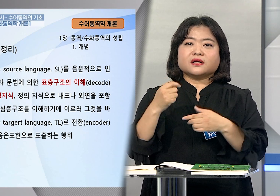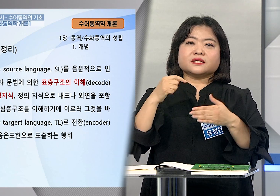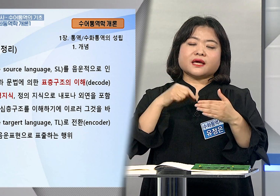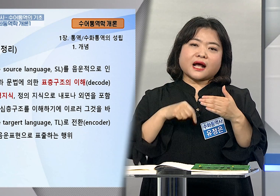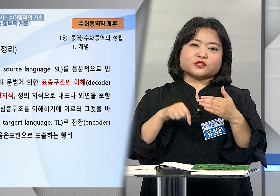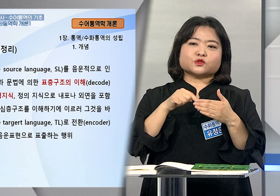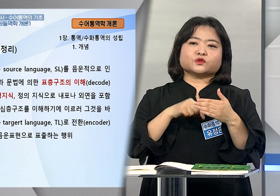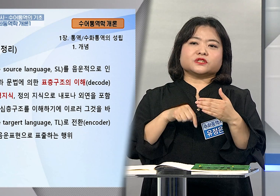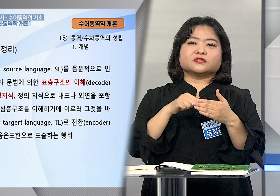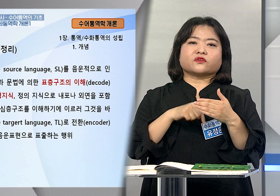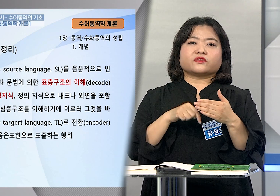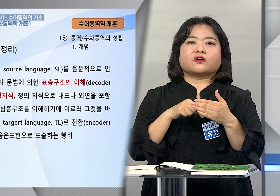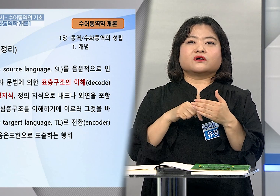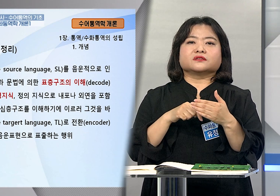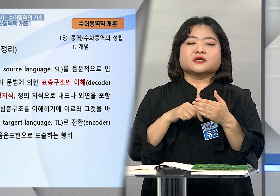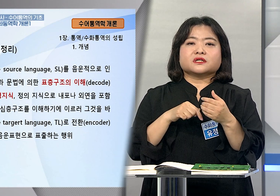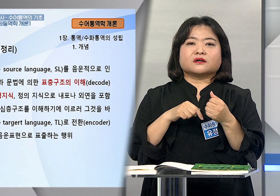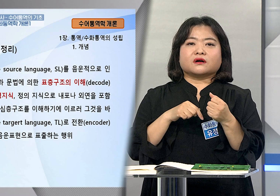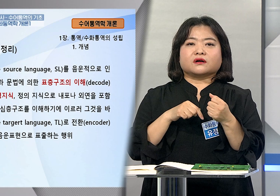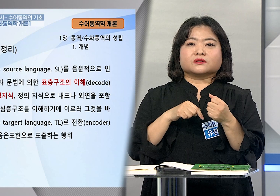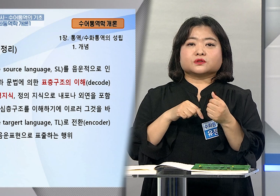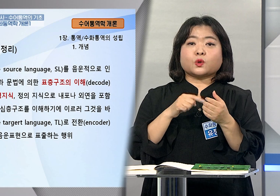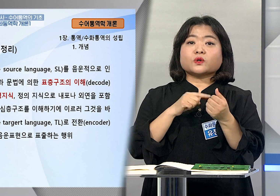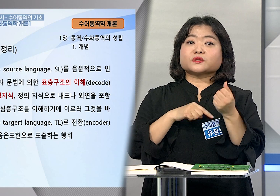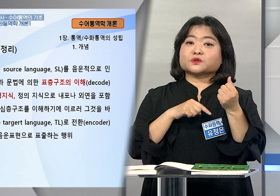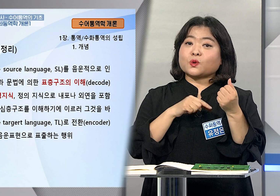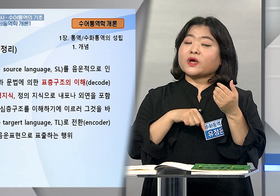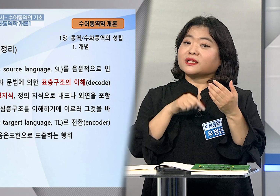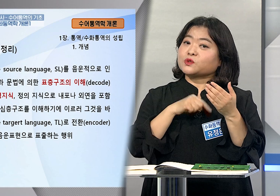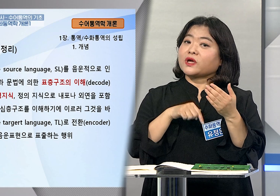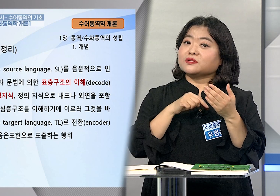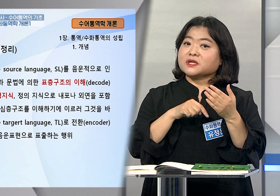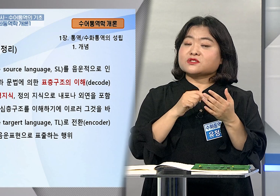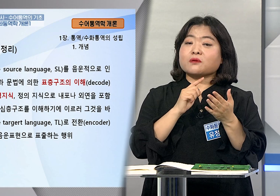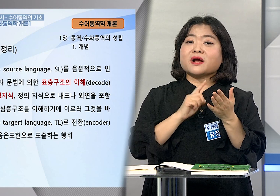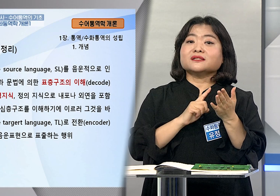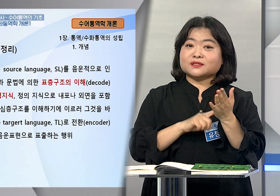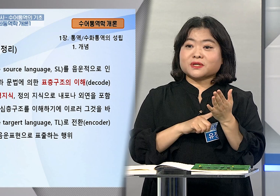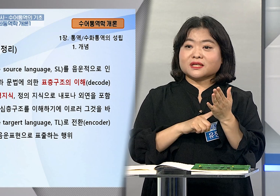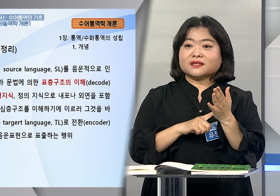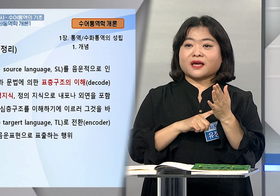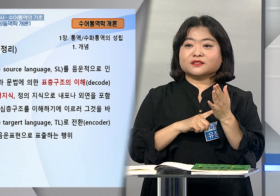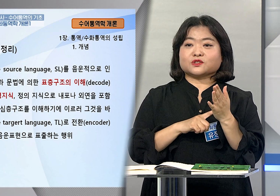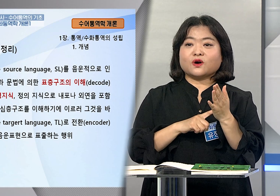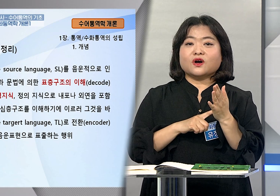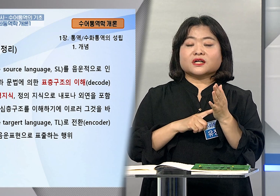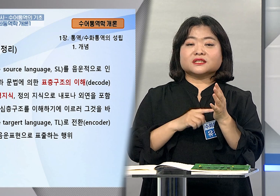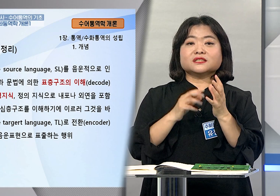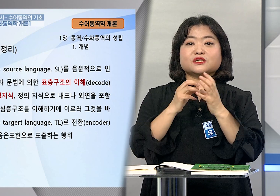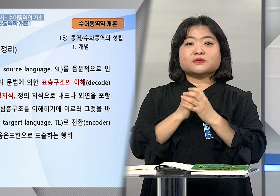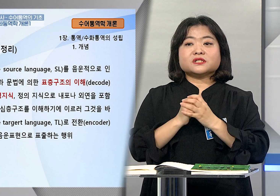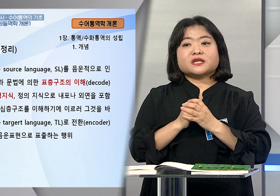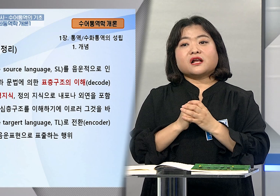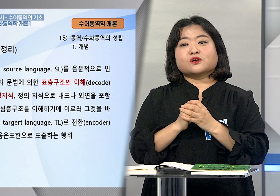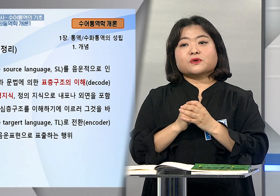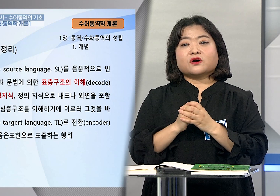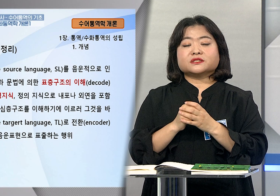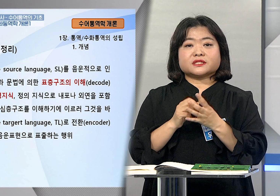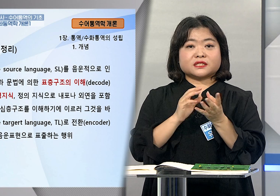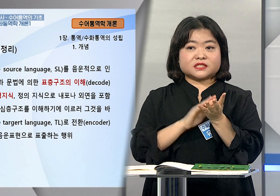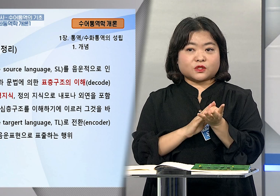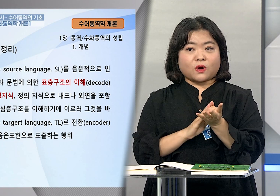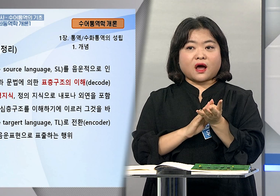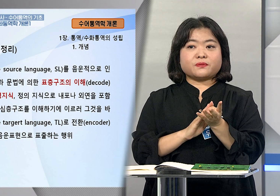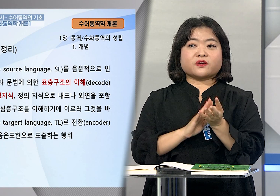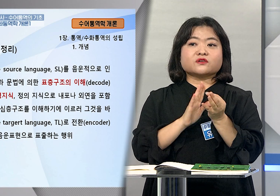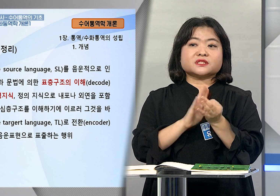의미와 이게 가지고 있는 어떤 속의 의미, 정말 의미, 예, 그렇죠. 그 의미를 이해하려면